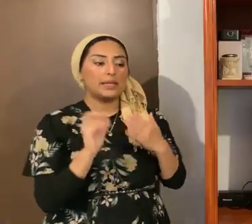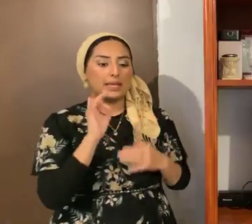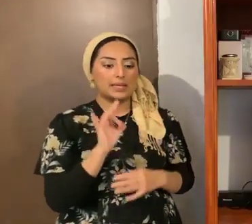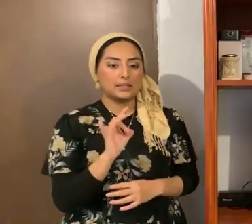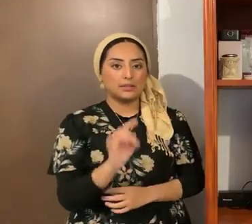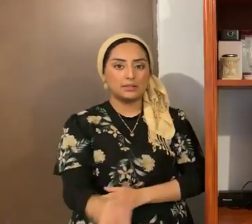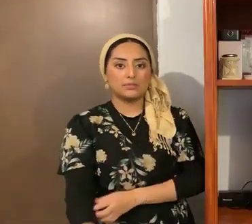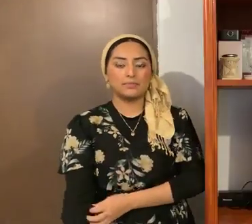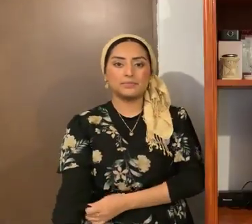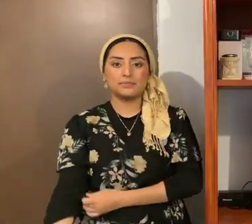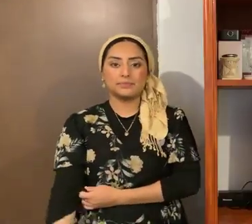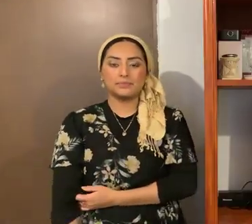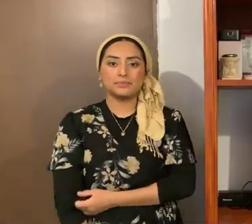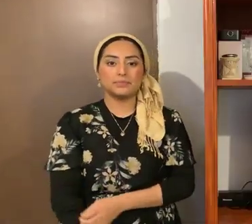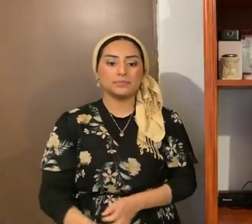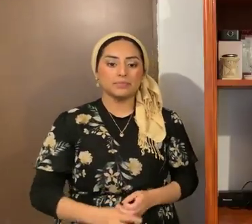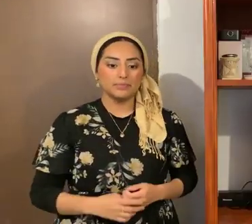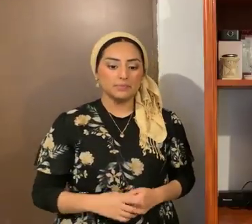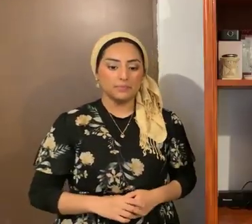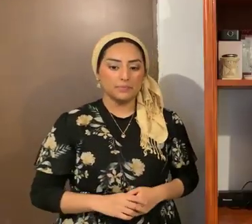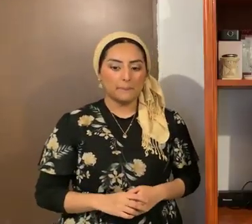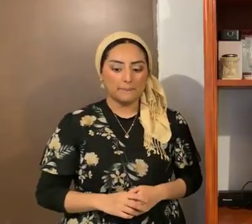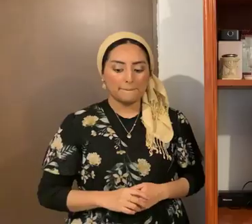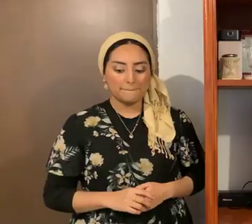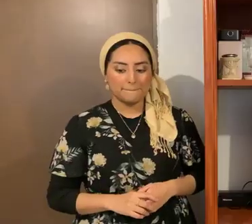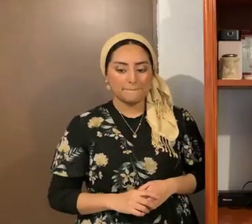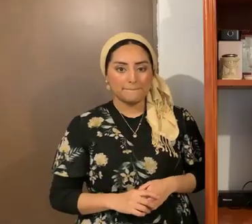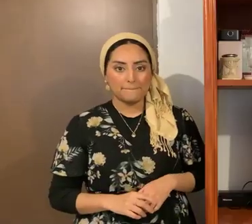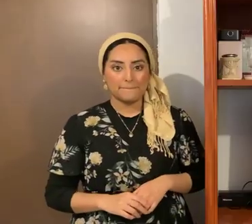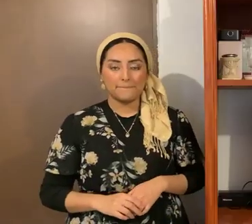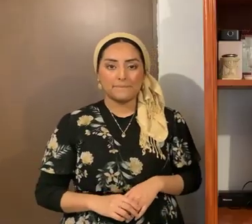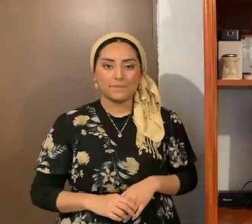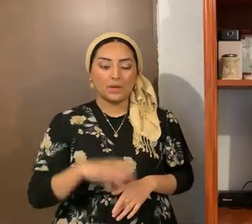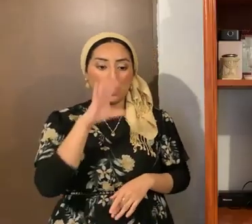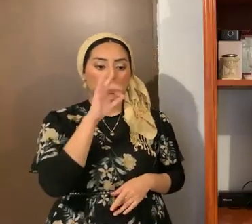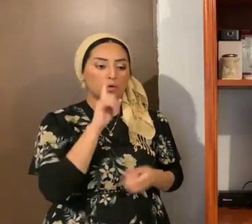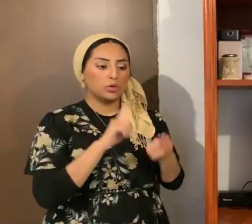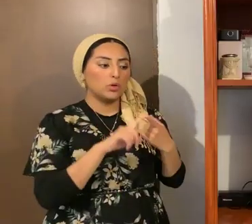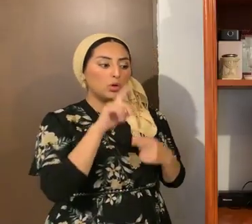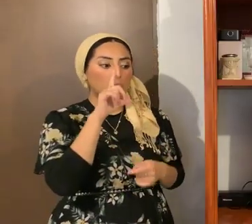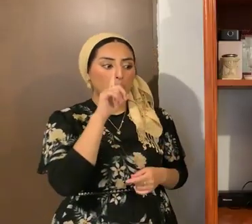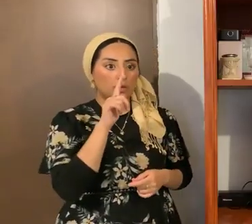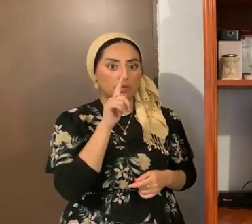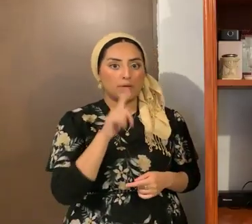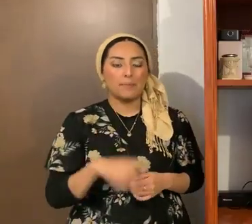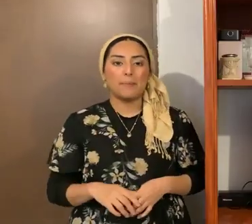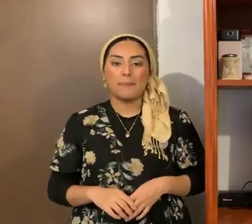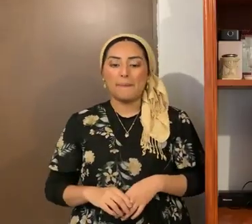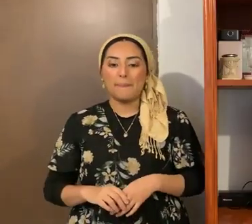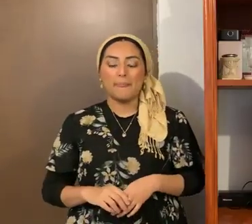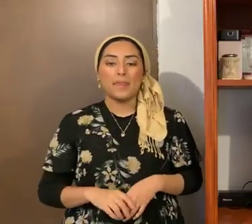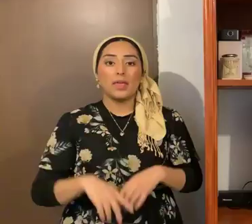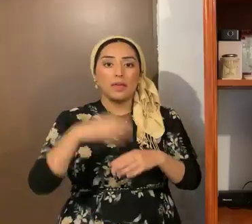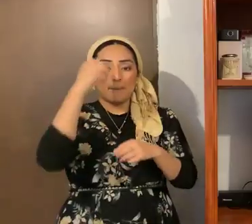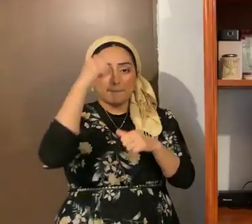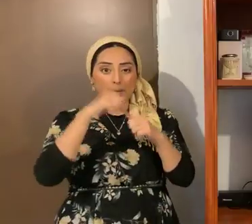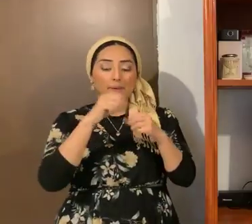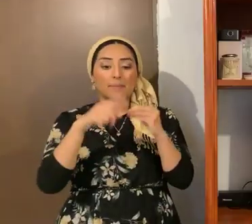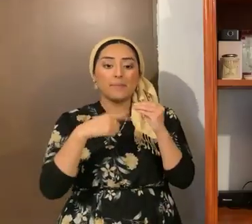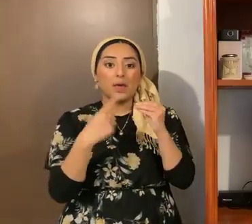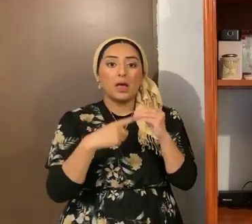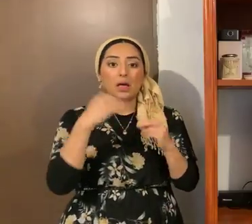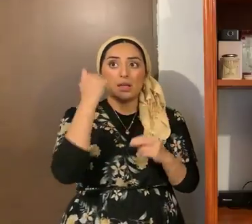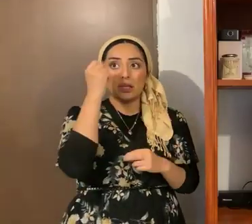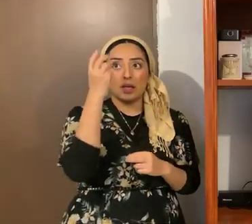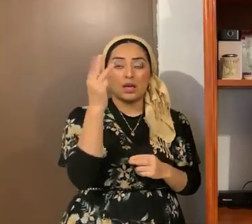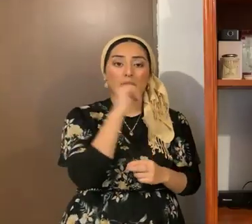8. Verso 8 al 21. Amén. Acuérdate de Yahshua HaMashiach,